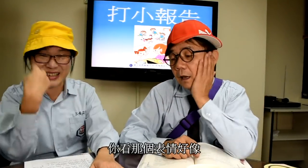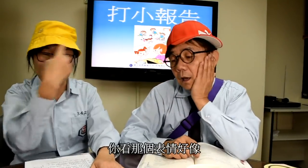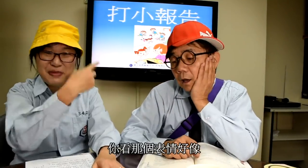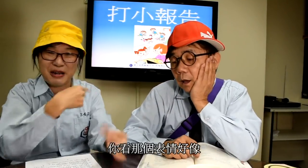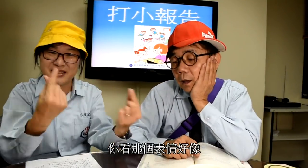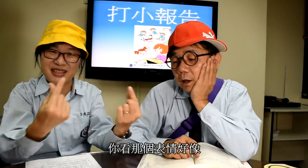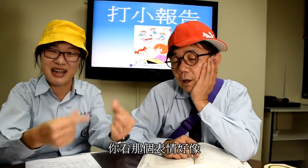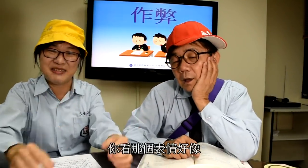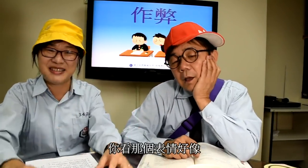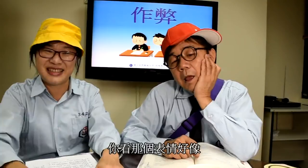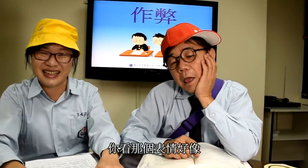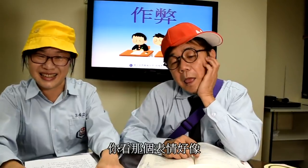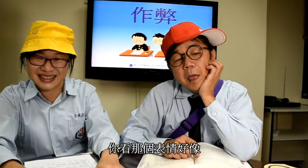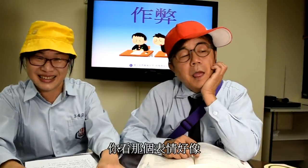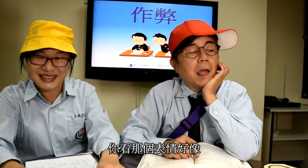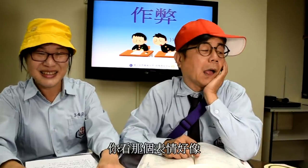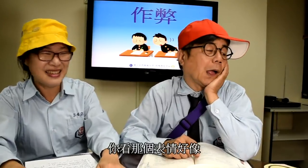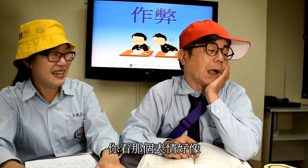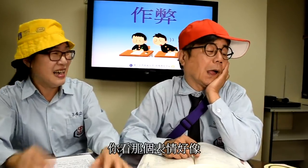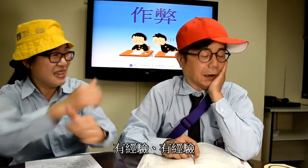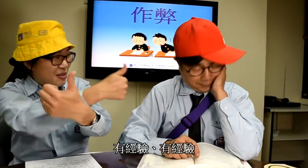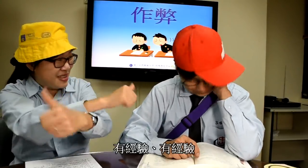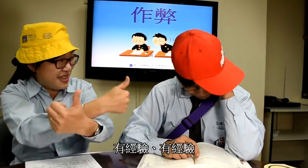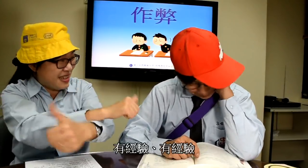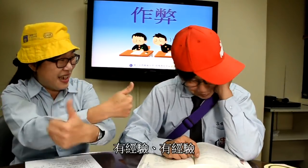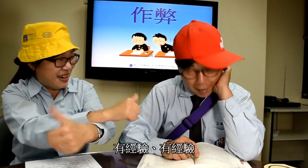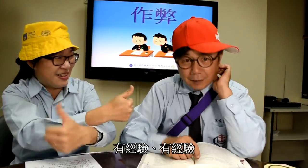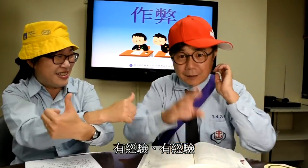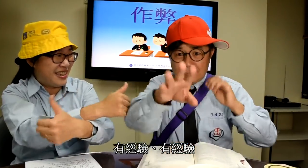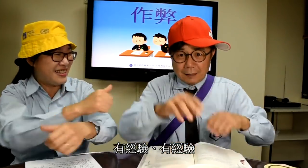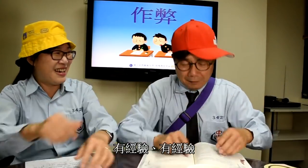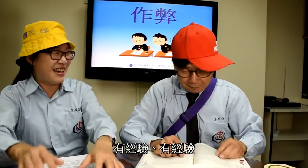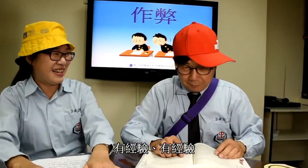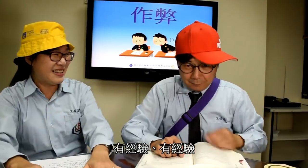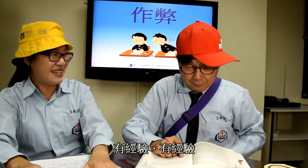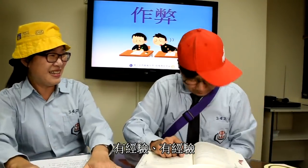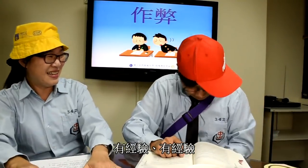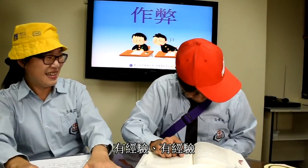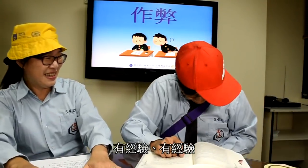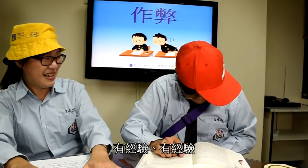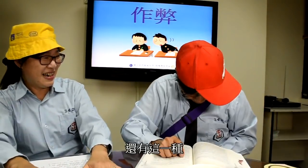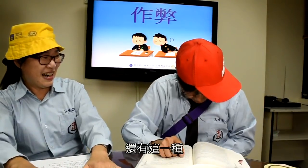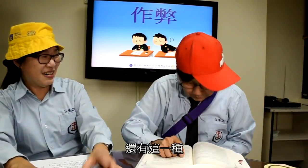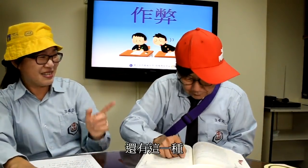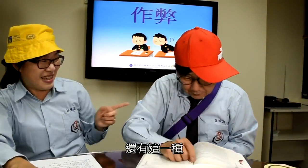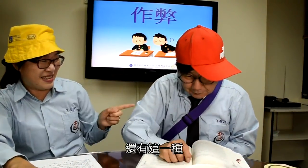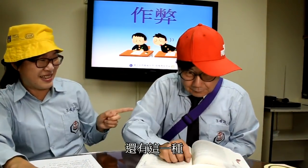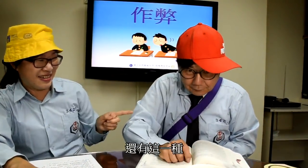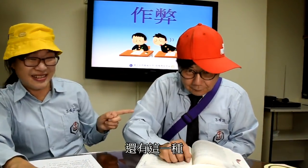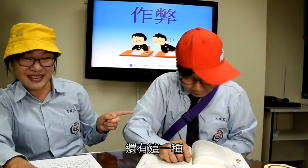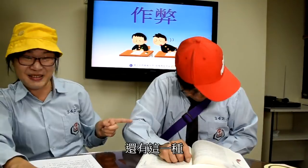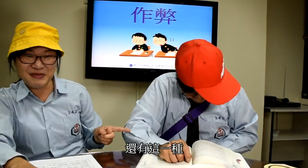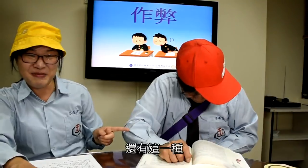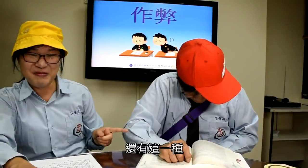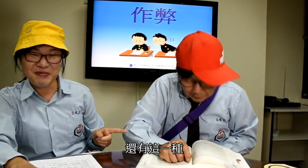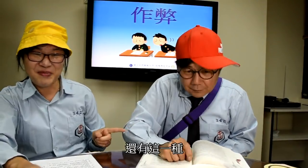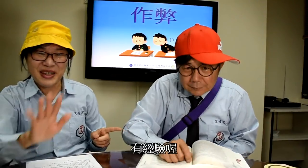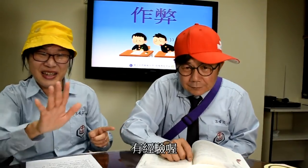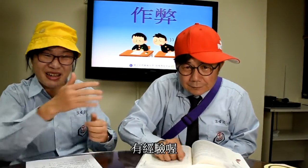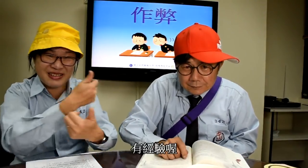表情好像有经验，有经验，还有这一种有经